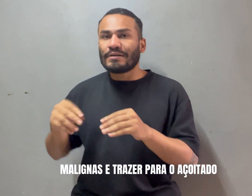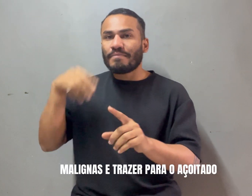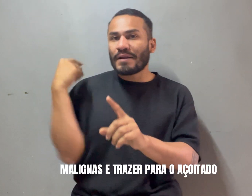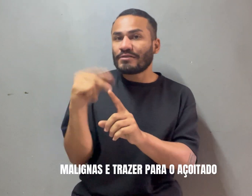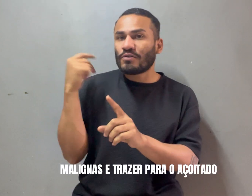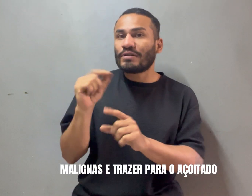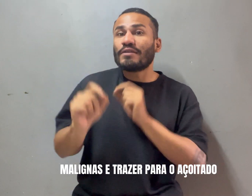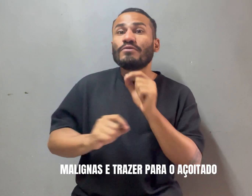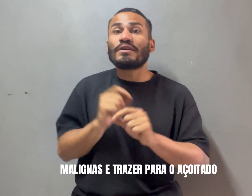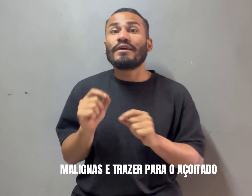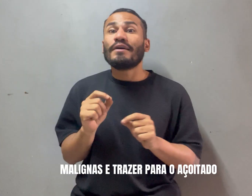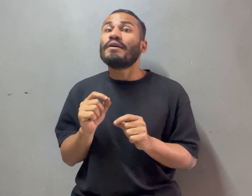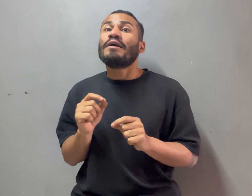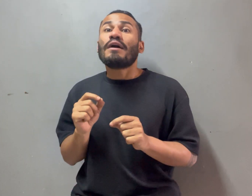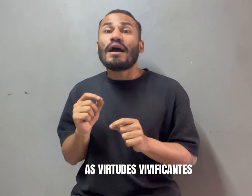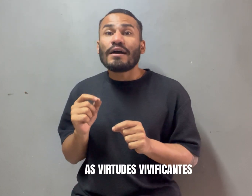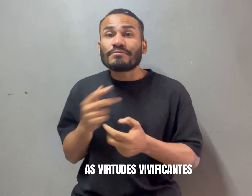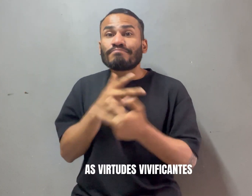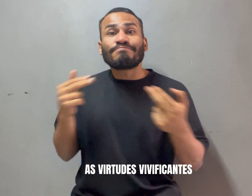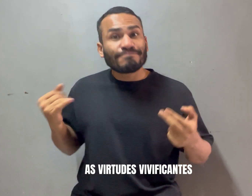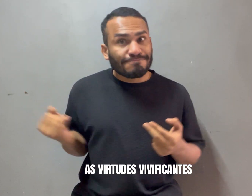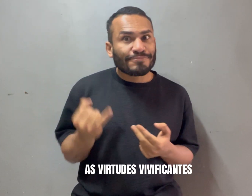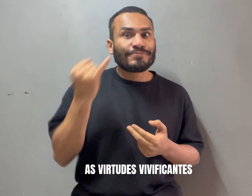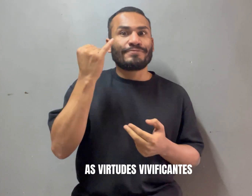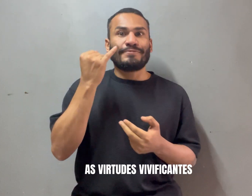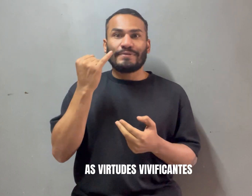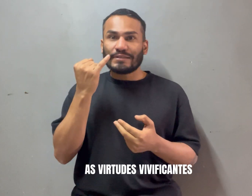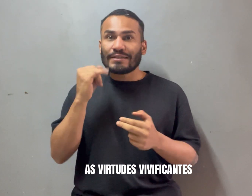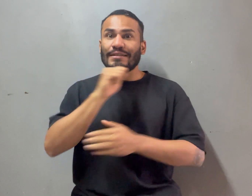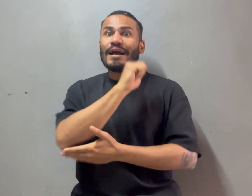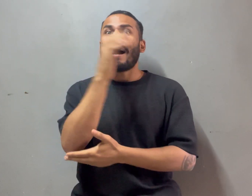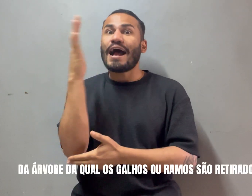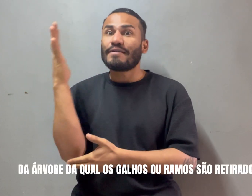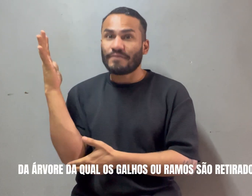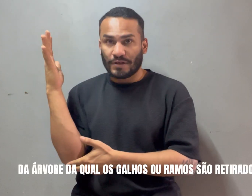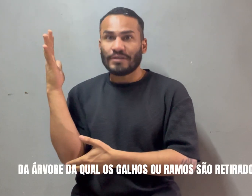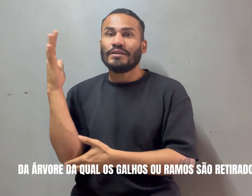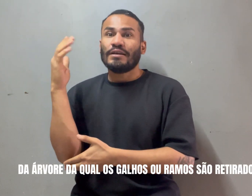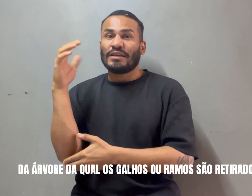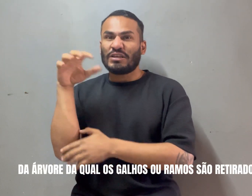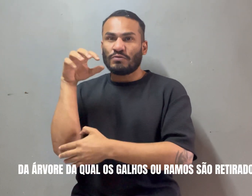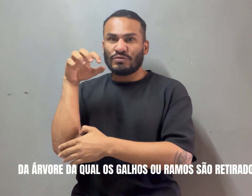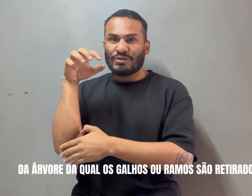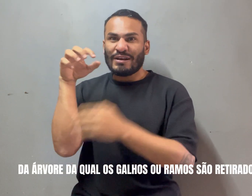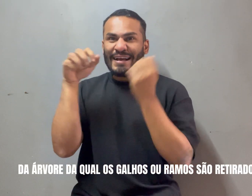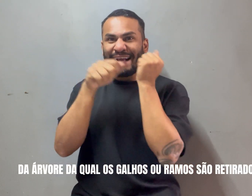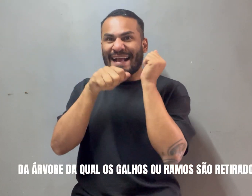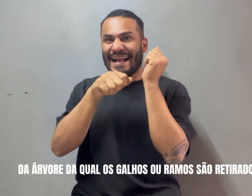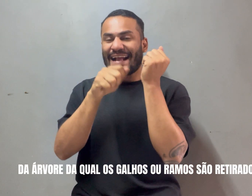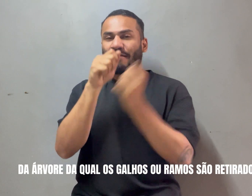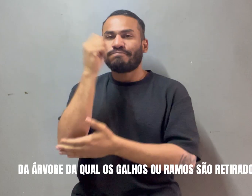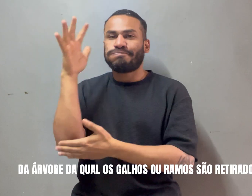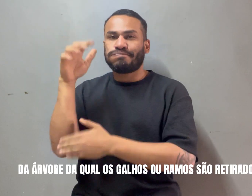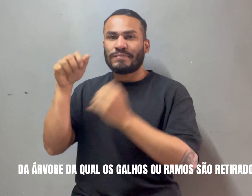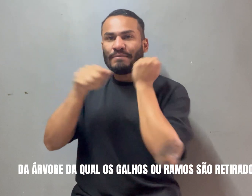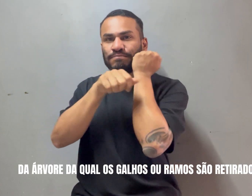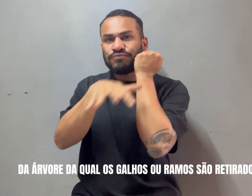trazer para o açoitado as virtudes vivificantes da árvore da qual os galhos ou ramos são